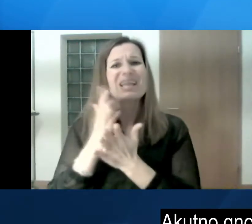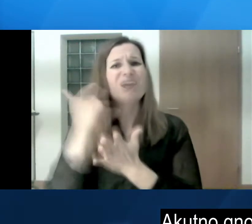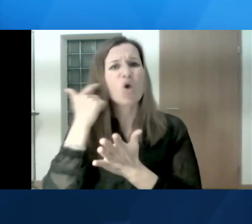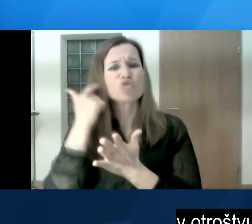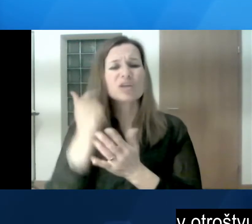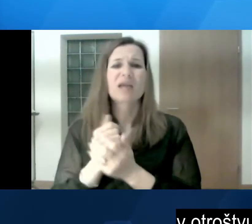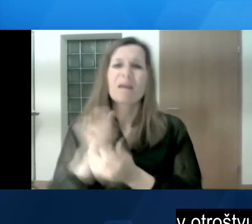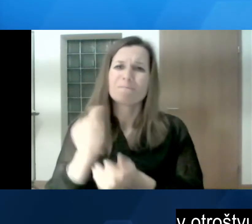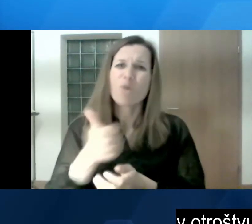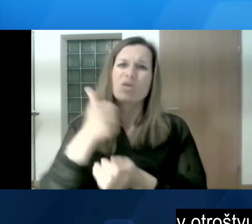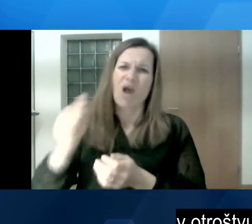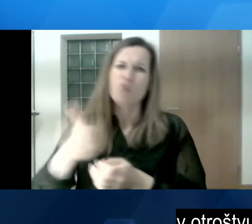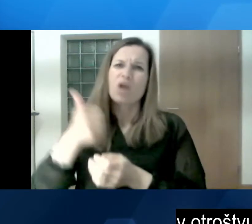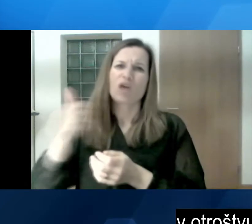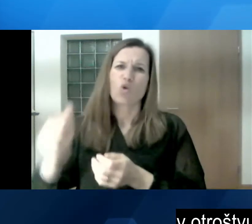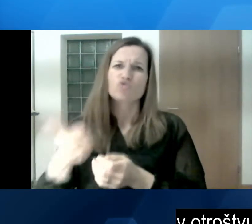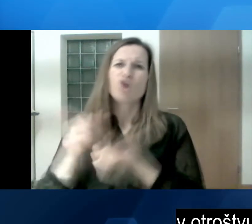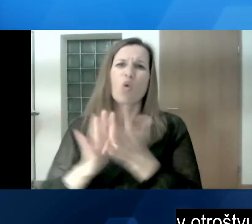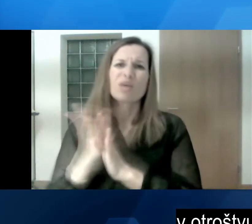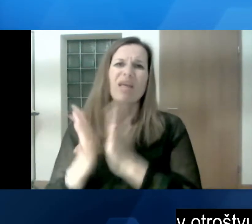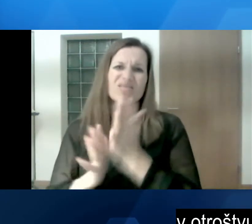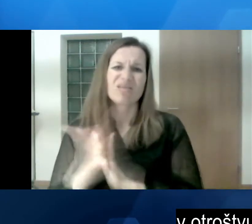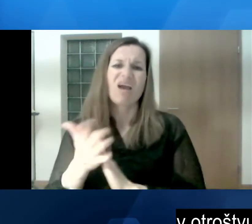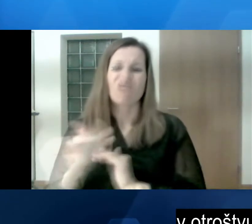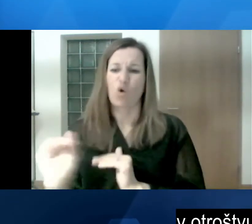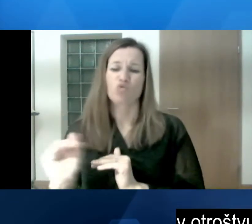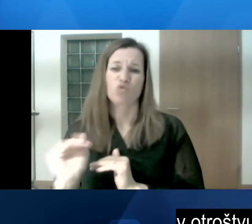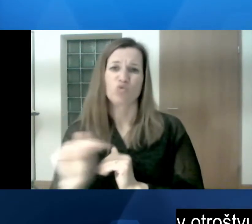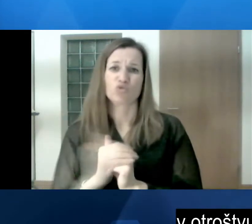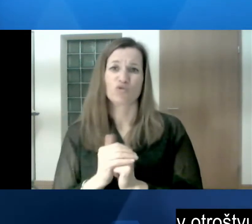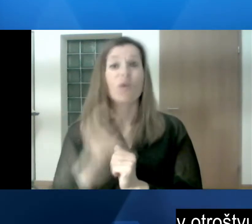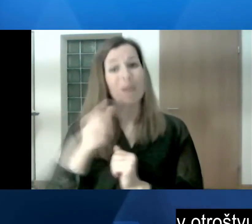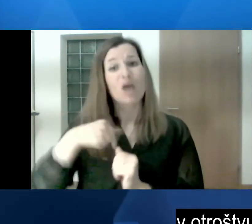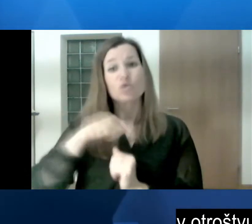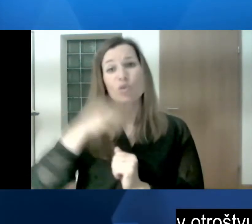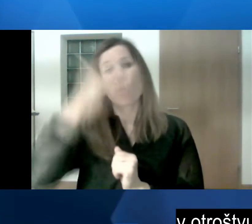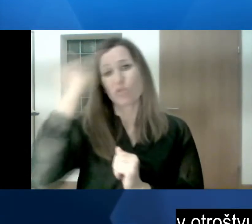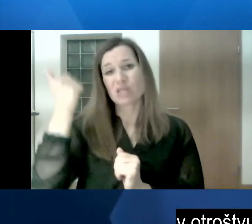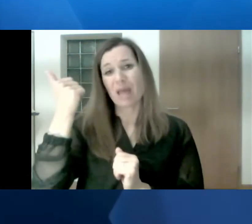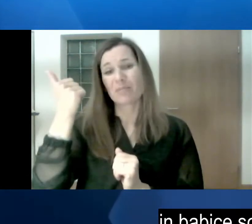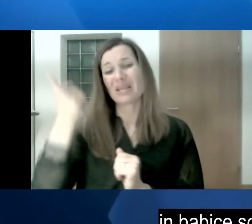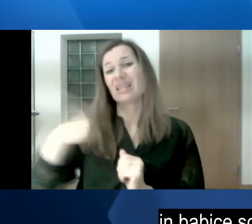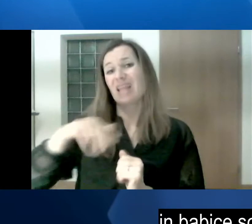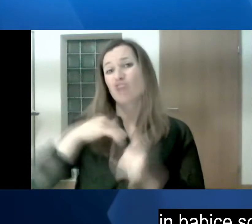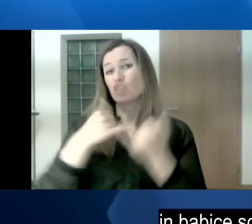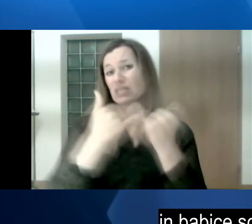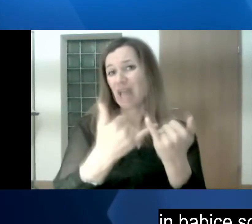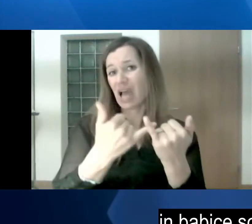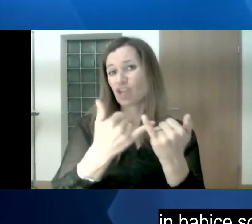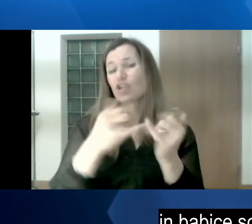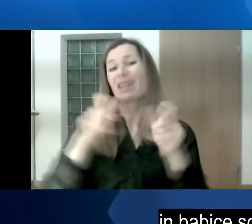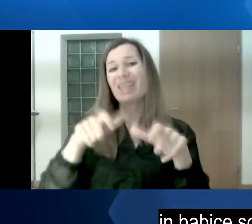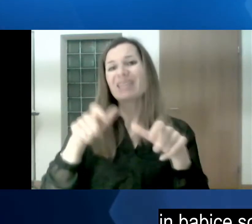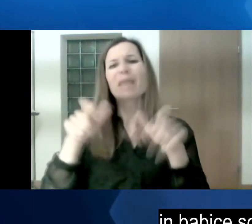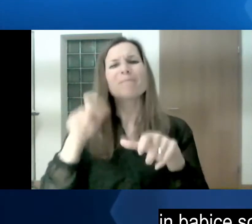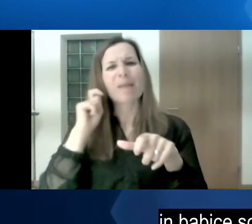ponavljajoča vnetja v otroštvu. Morda smo malo pozabili, naši starši, kaj šele dedki in babice, so vedeli, da